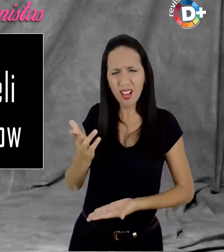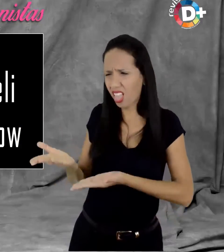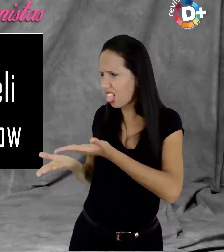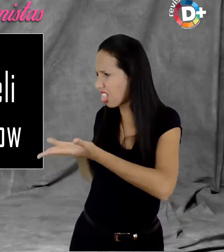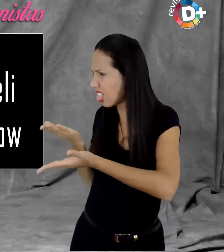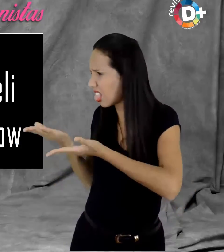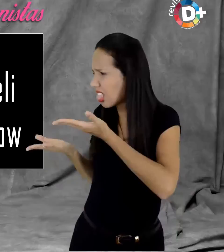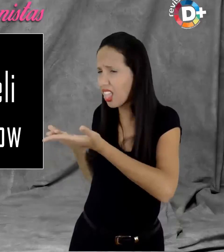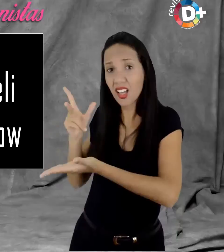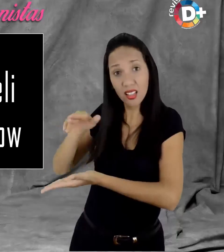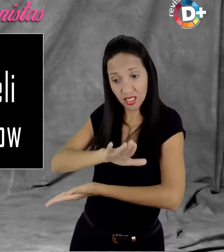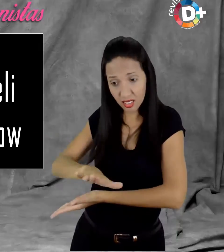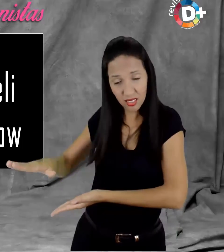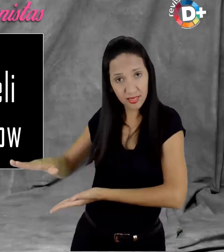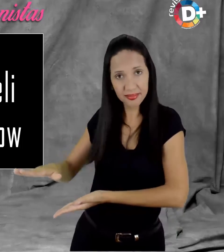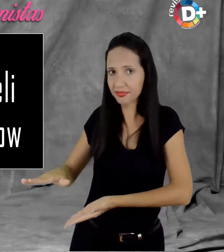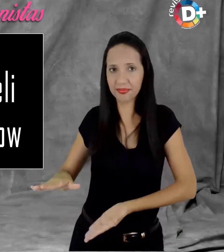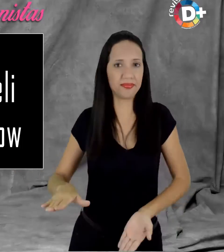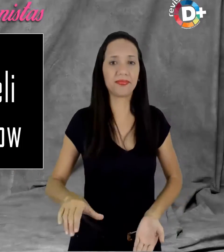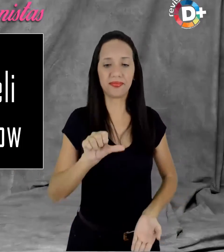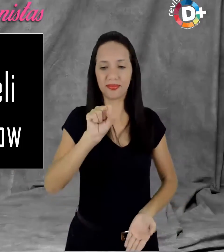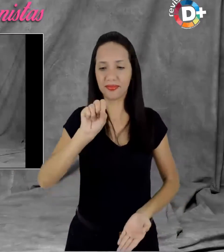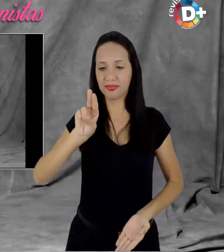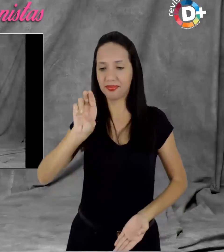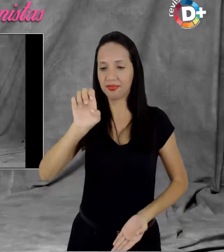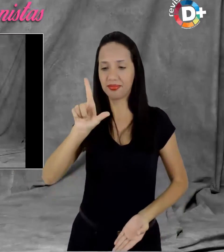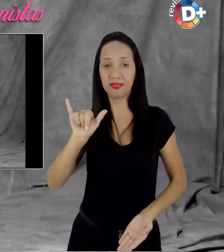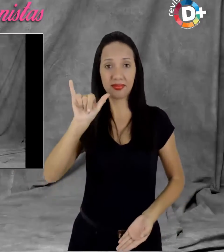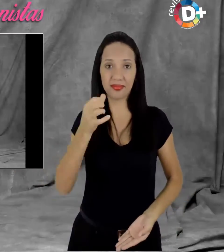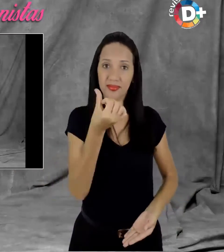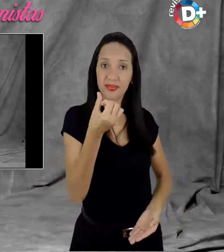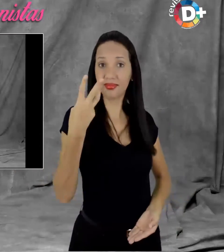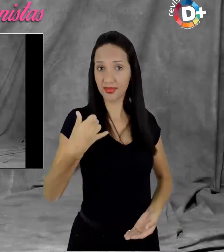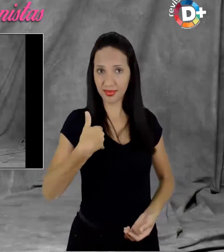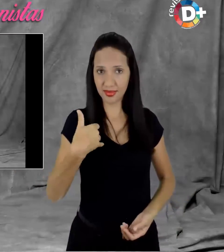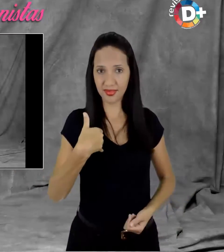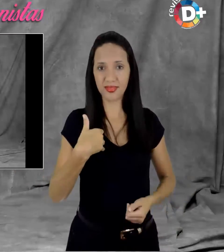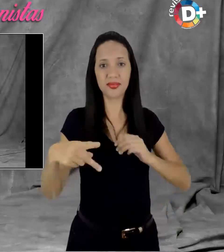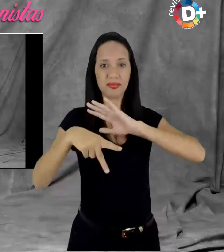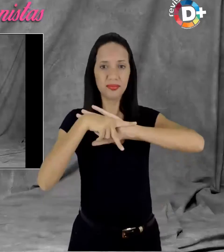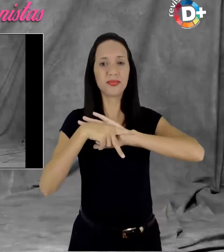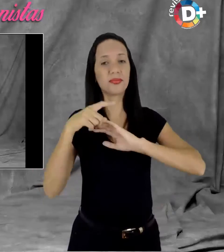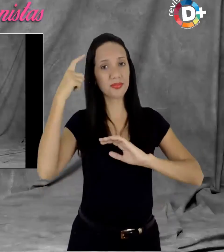Às vezes, tratam-na como criança. Sueli, de 63 anos, tem